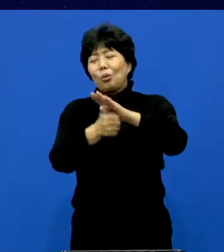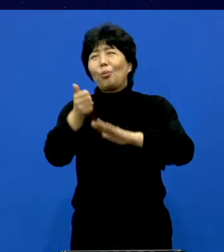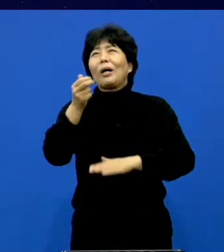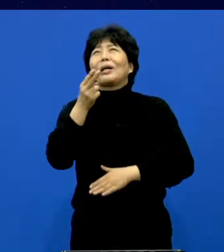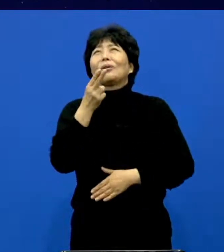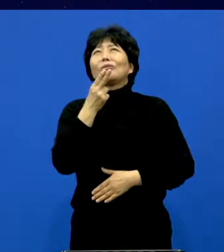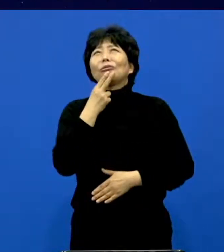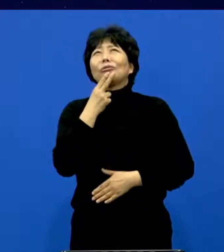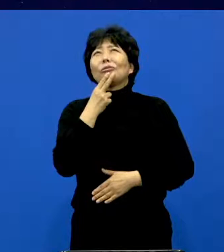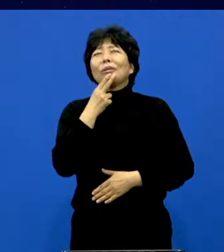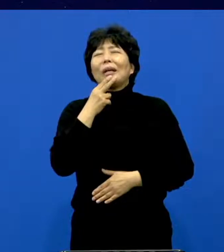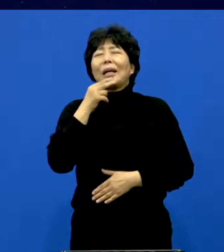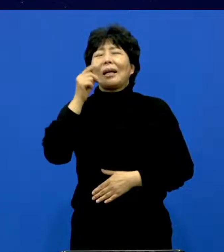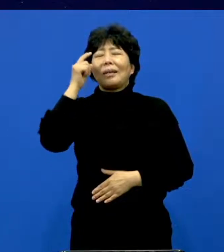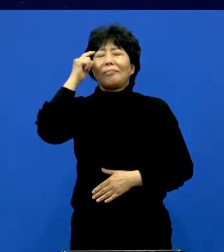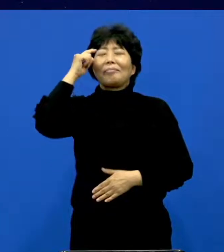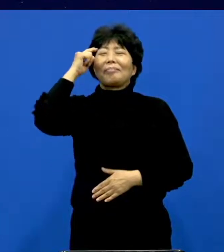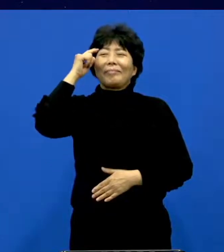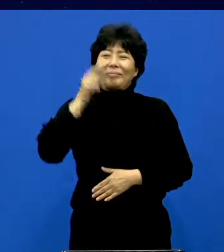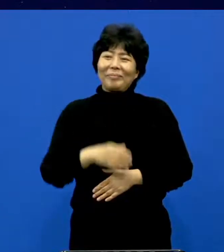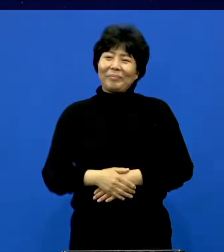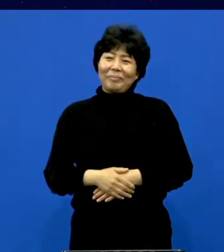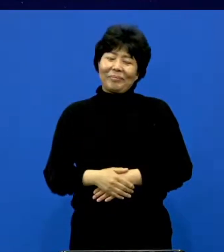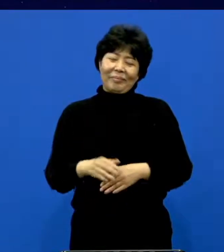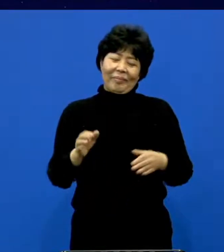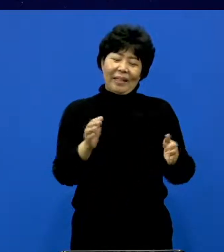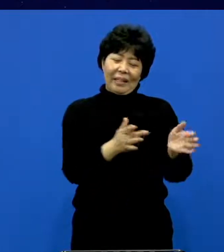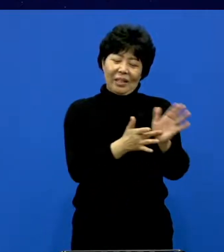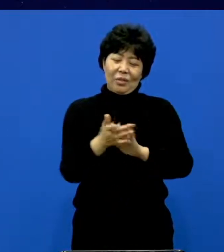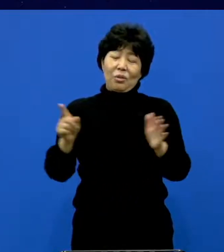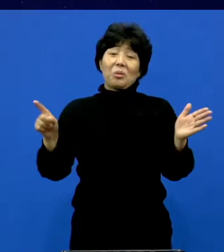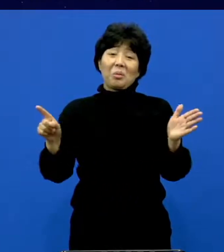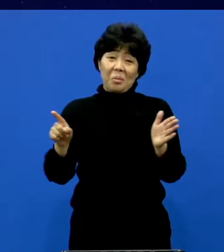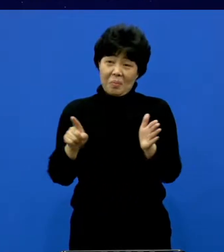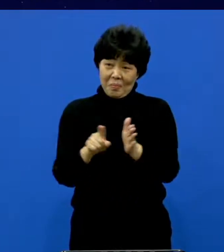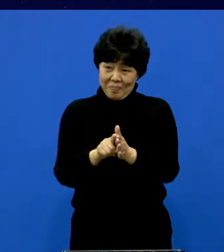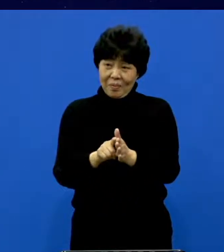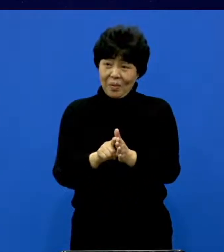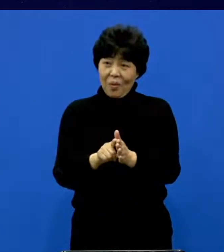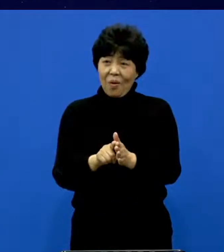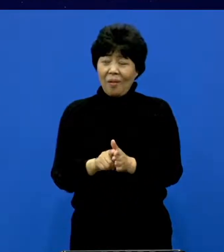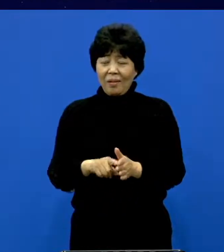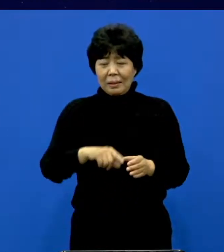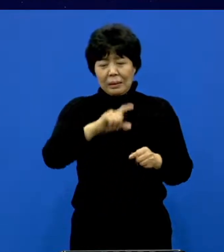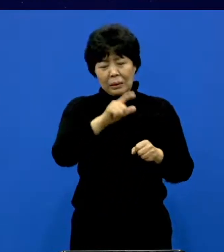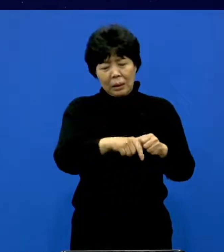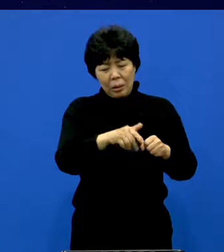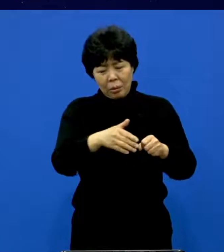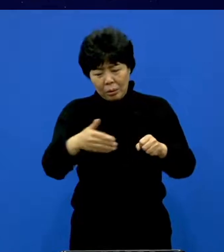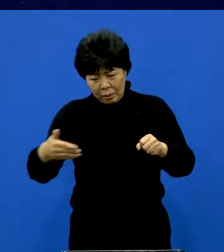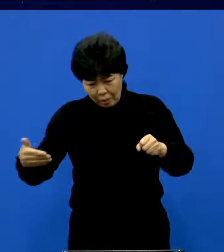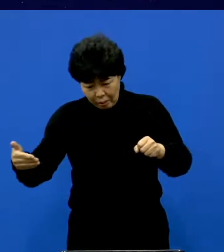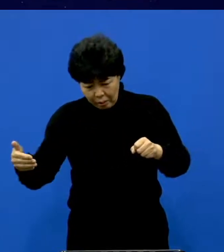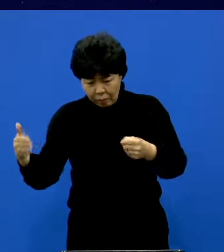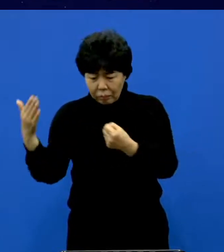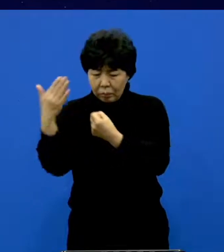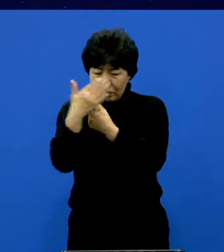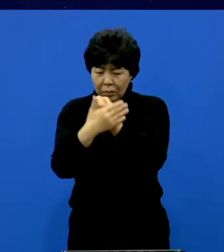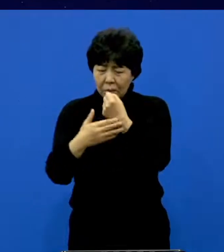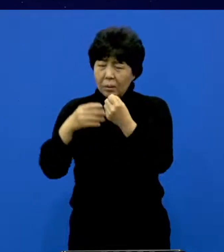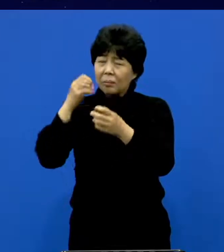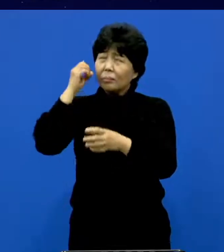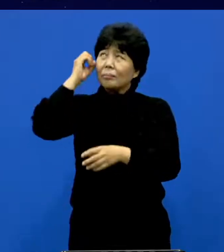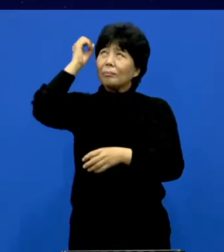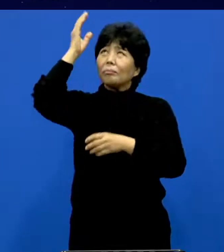근데 이게 세월이 흐르면 예수를 믿다 보면 이 은혜를 잊어버려요. 그래서 율법이